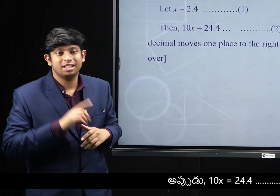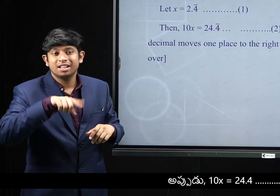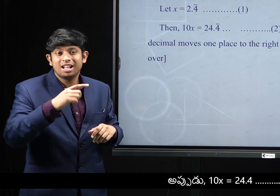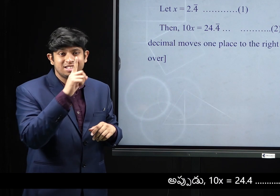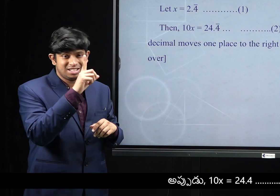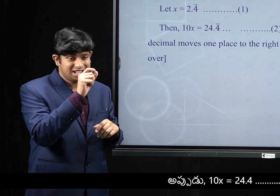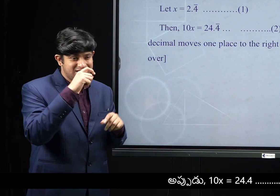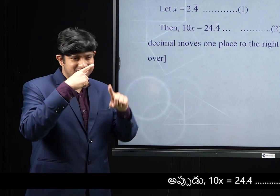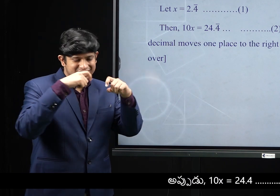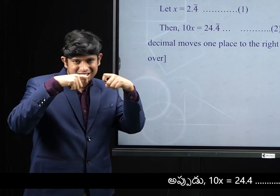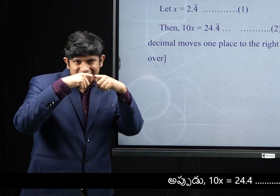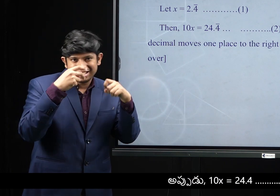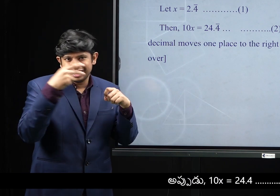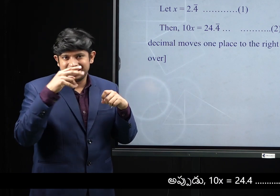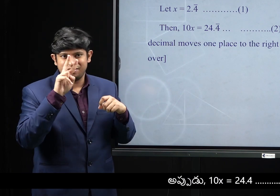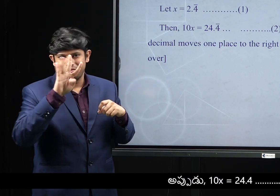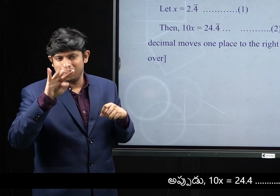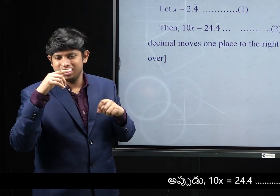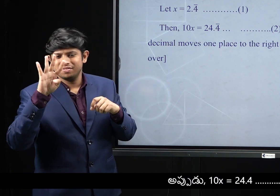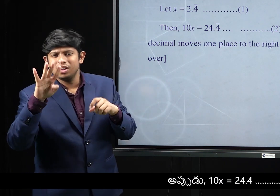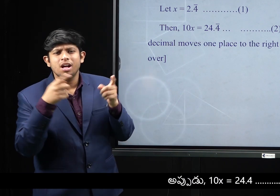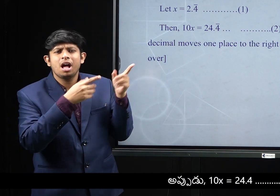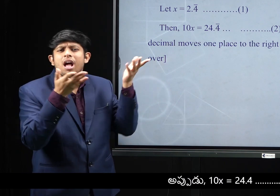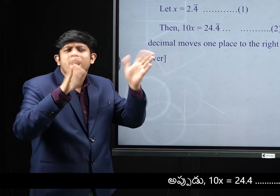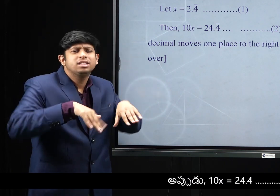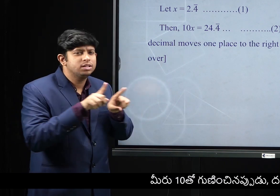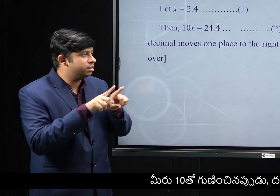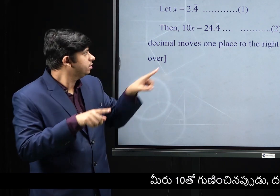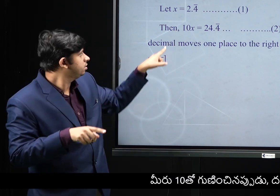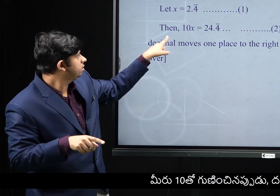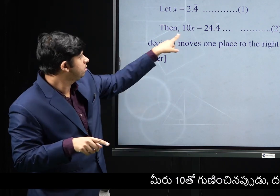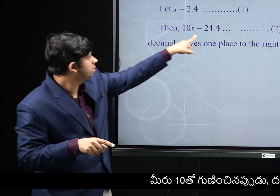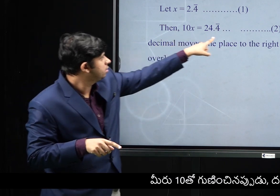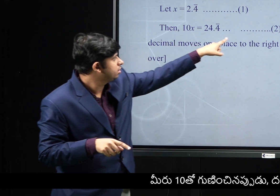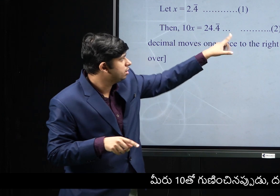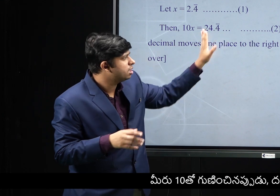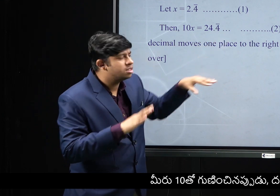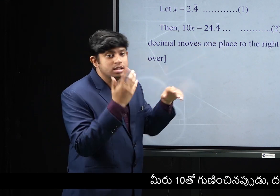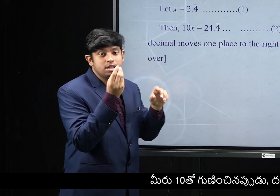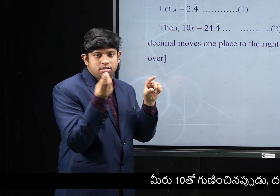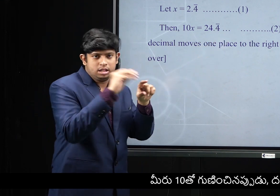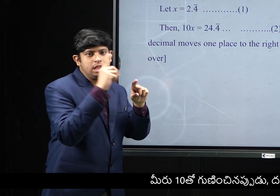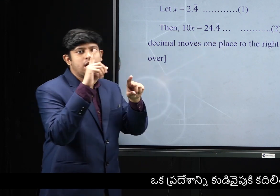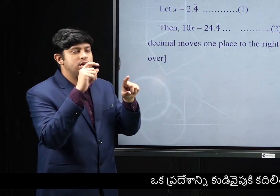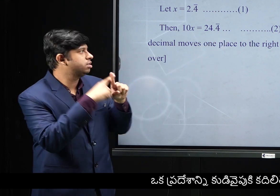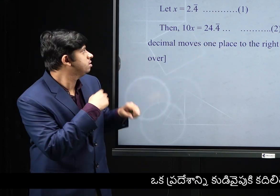అప్పుడు 10x = 24.4. మీరు 10తో గుణించినప్పుడు దశాంశం ఒక